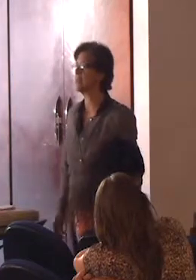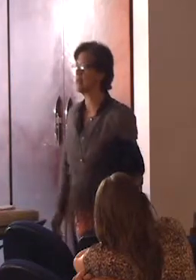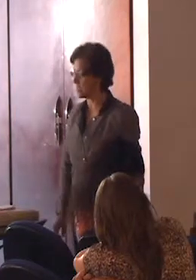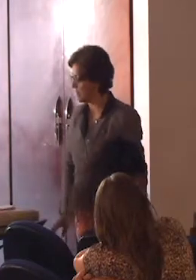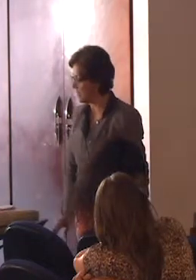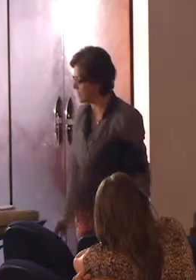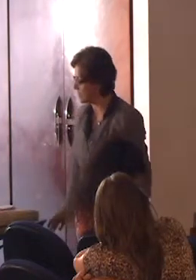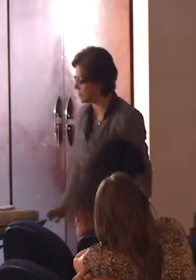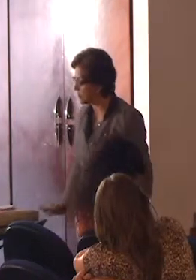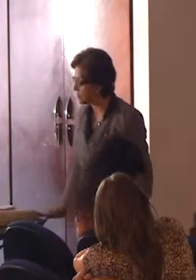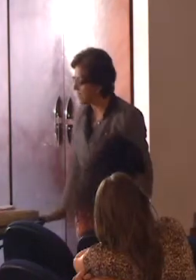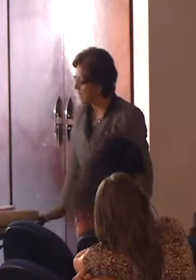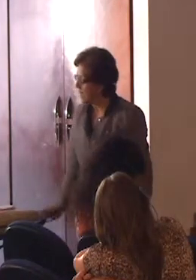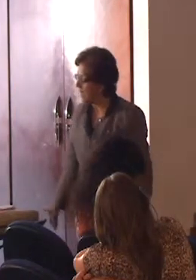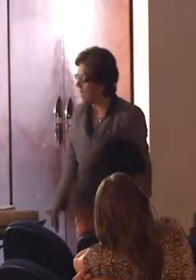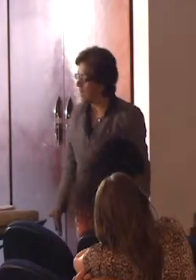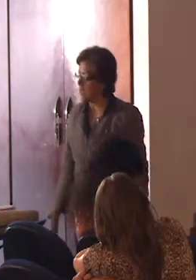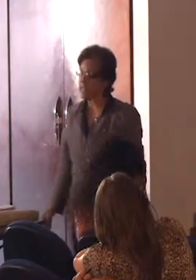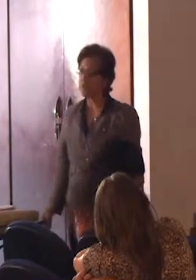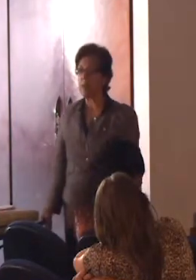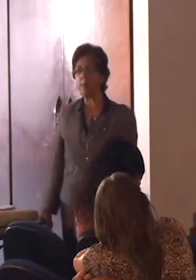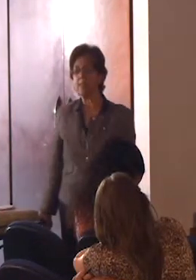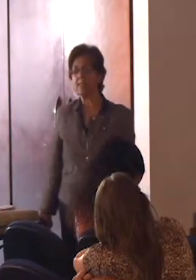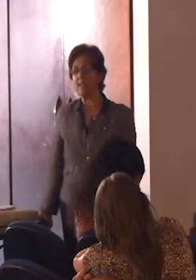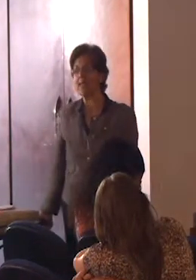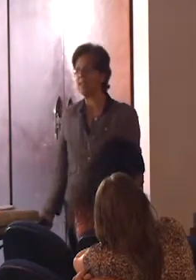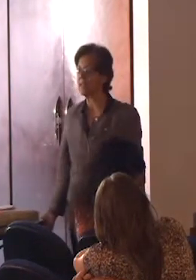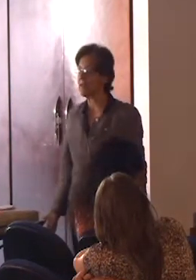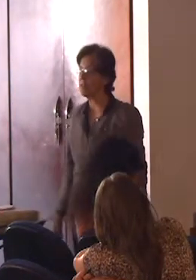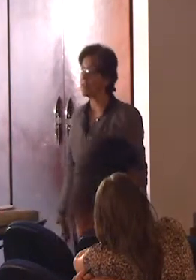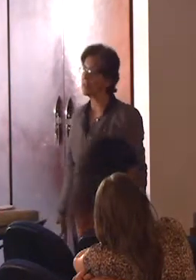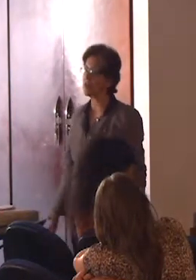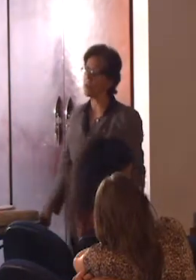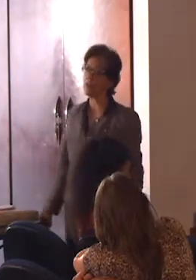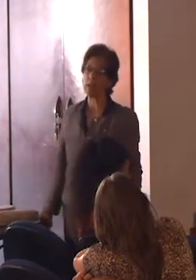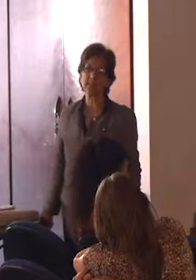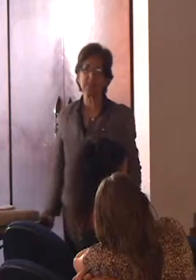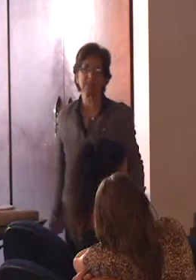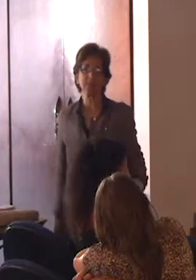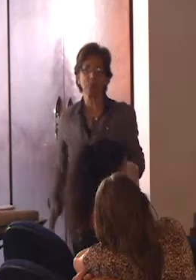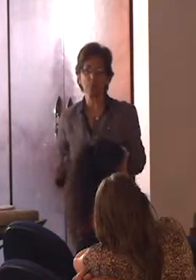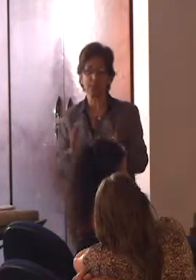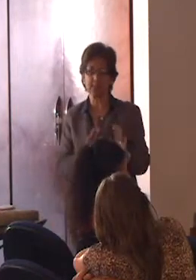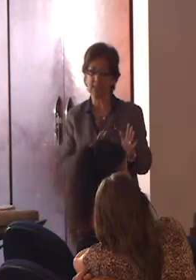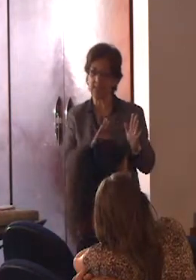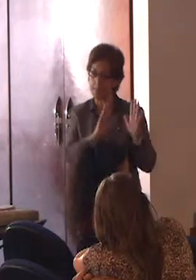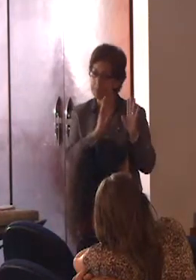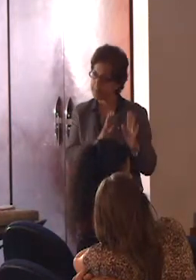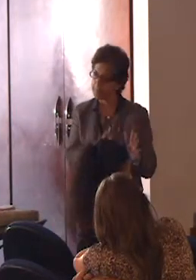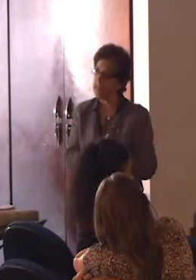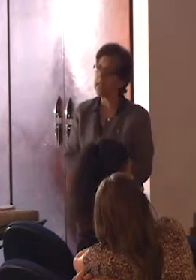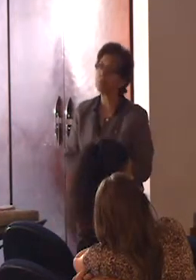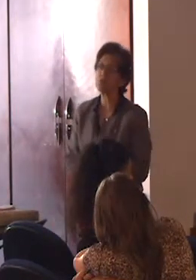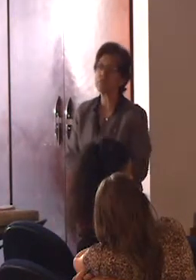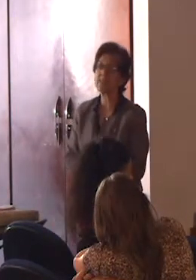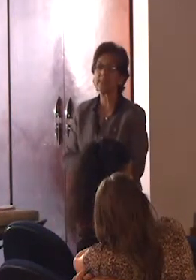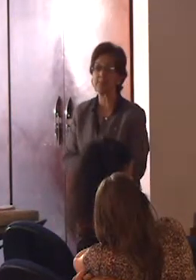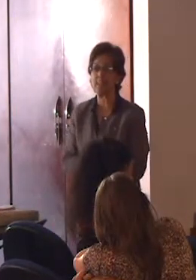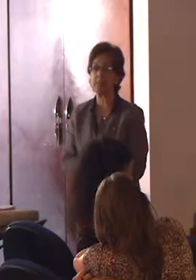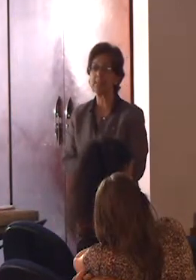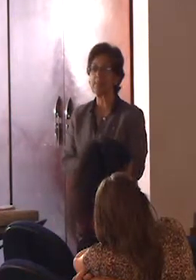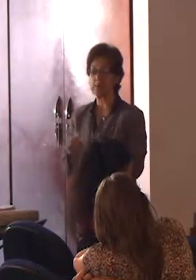lleven esas experiencias de lo que se viene haciendo. Es una propuesta en la que tiene cabida tanto la lengua de señas como lo que